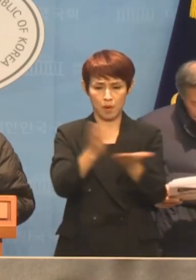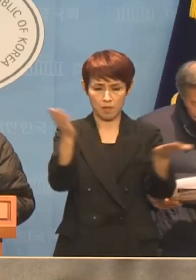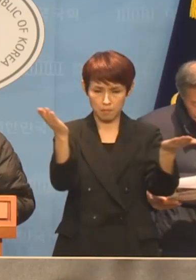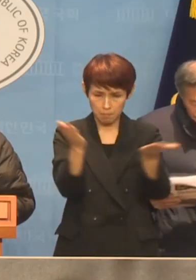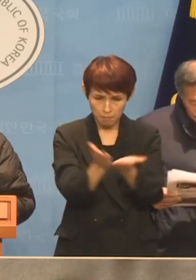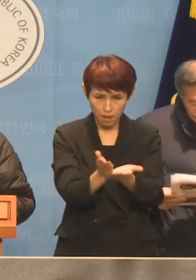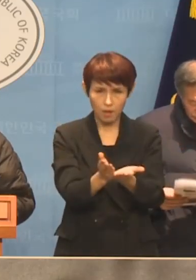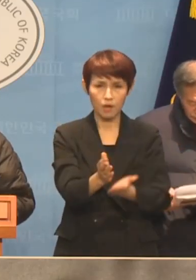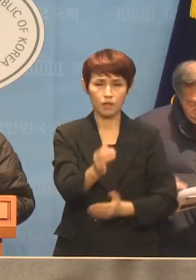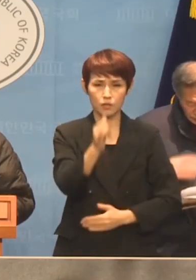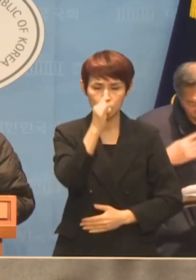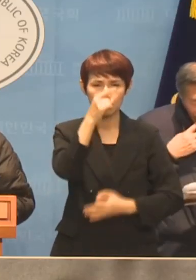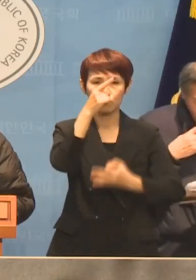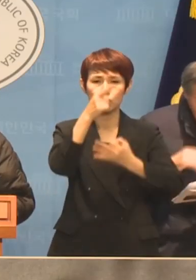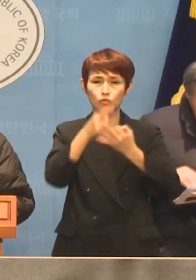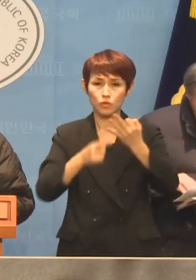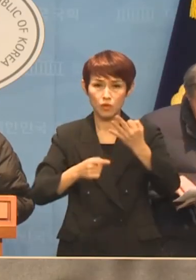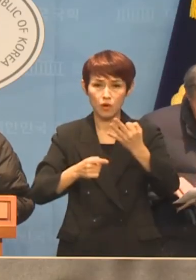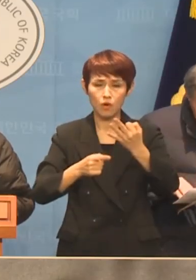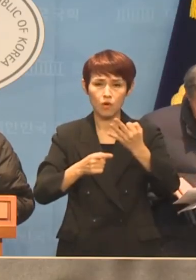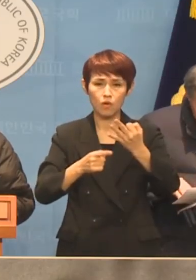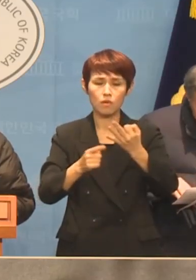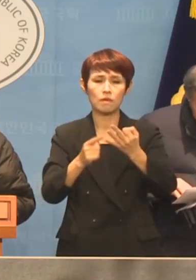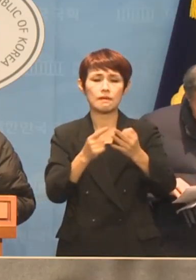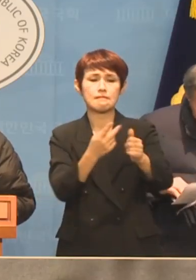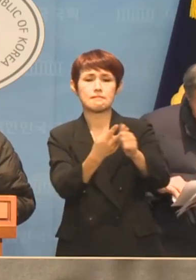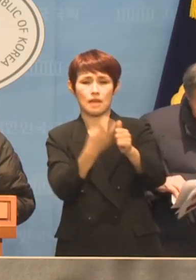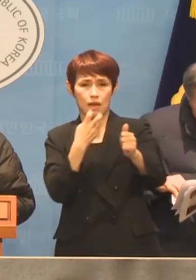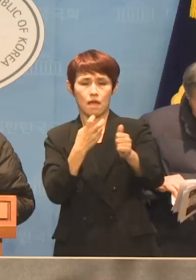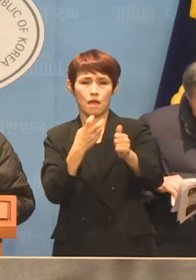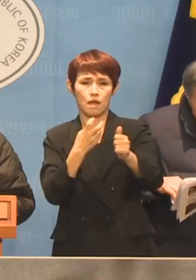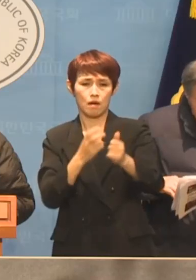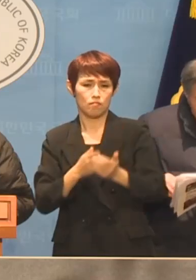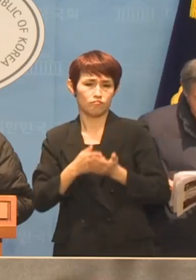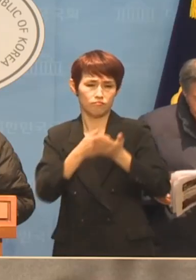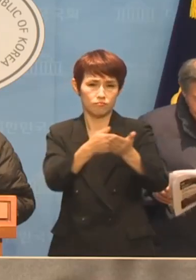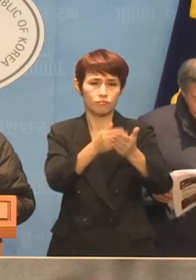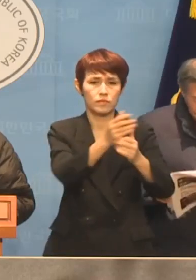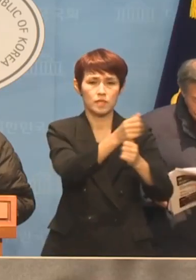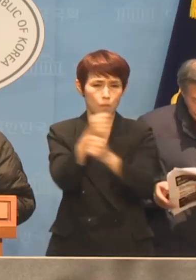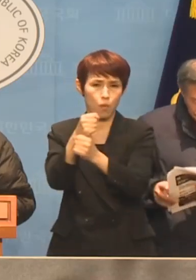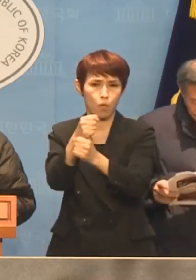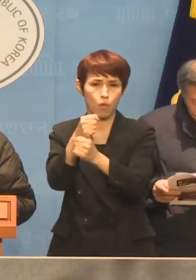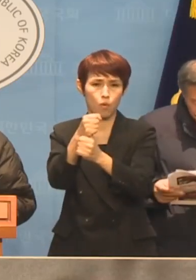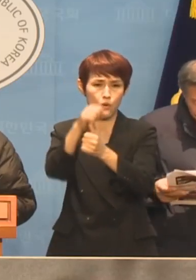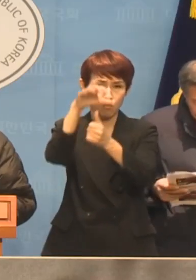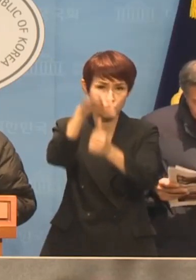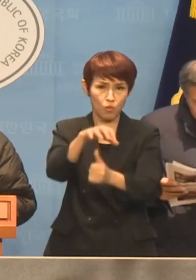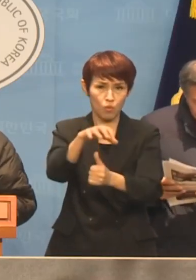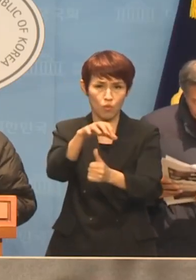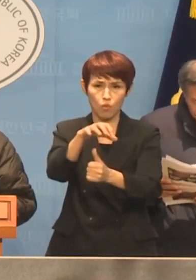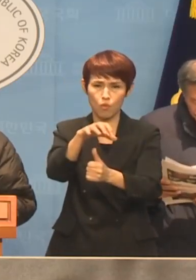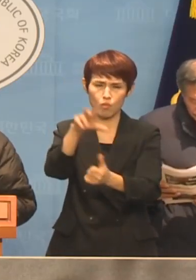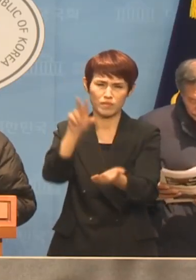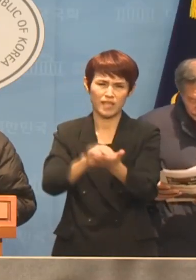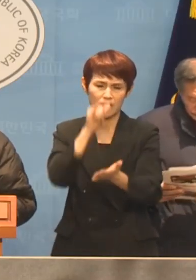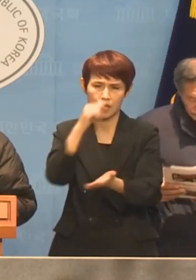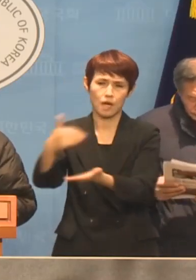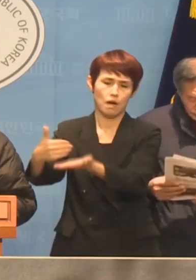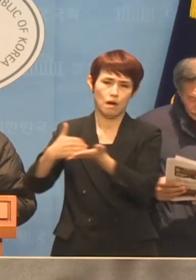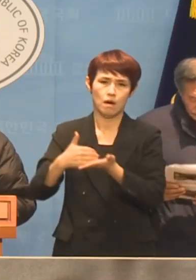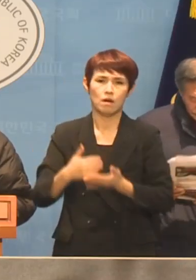있는 윤석열 탄핵 소추와 체포 구속 등을 전면으로 부정하며